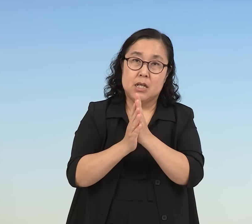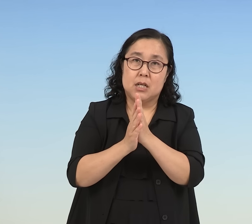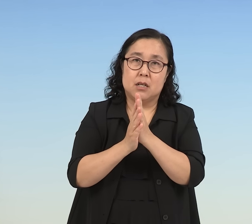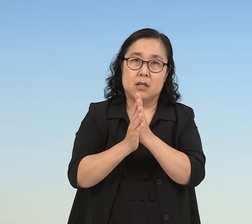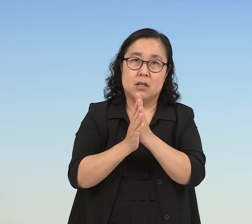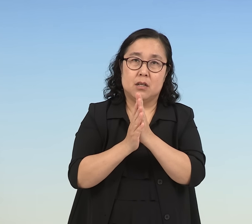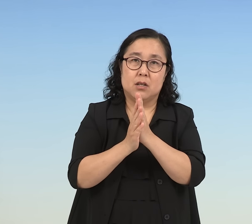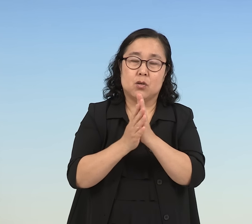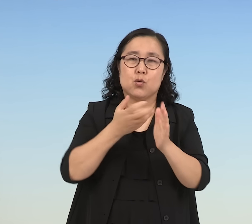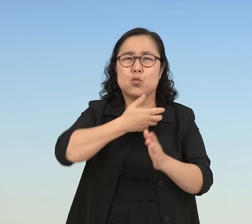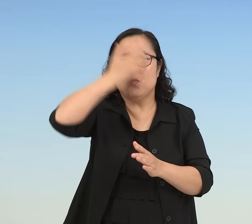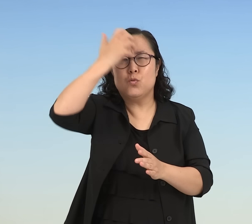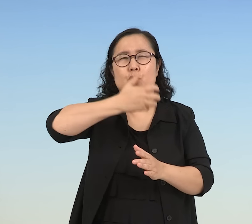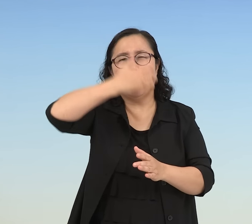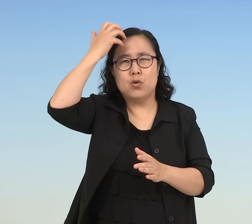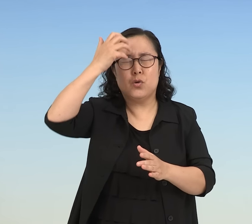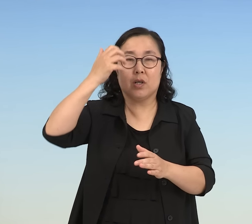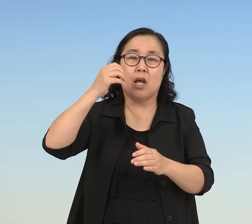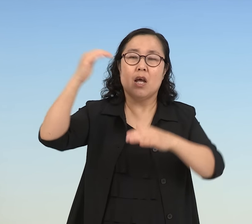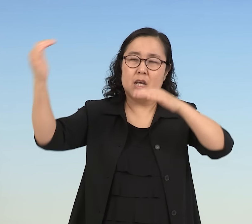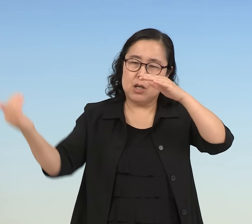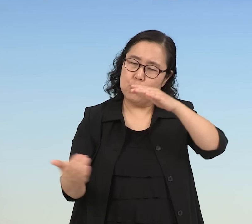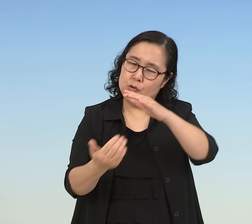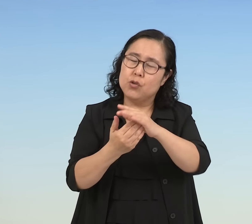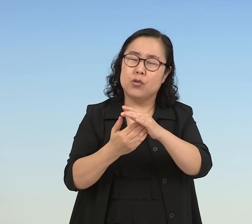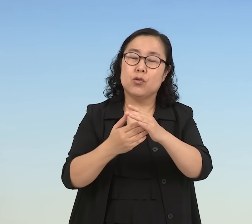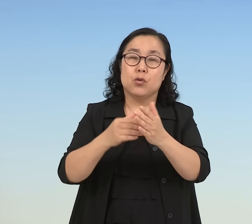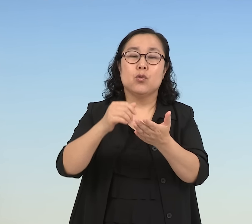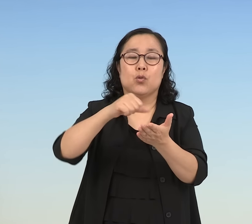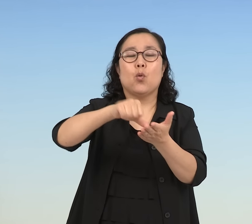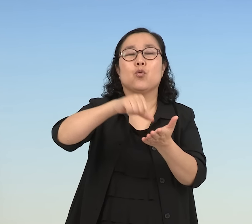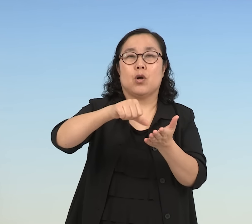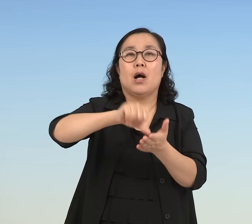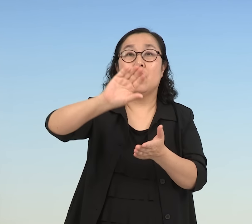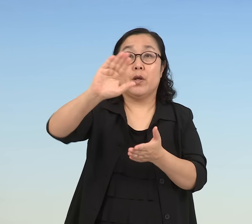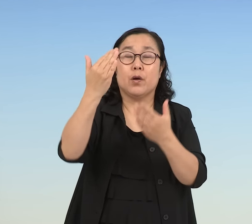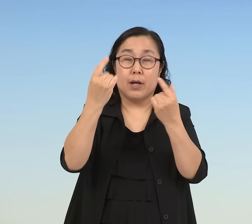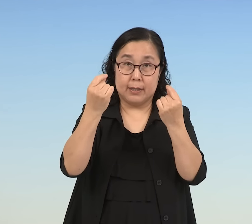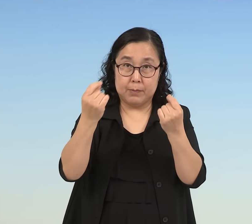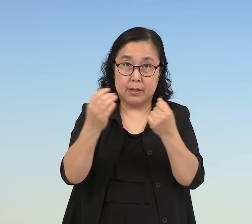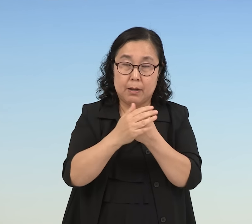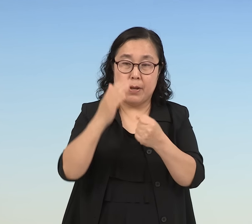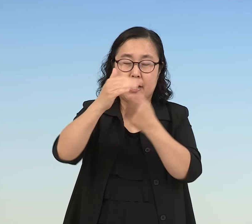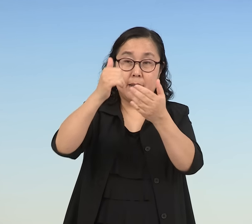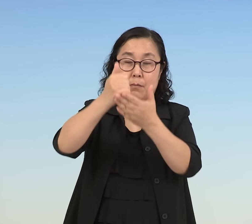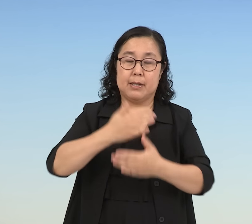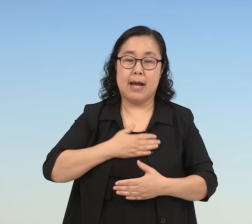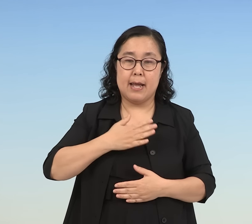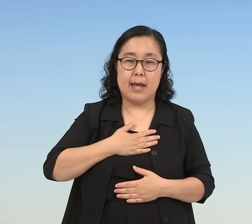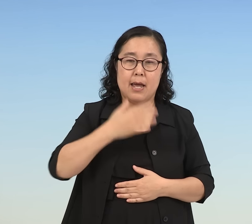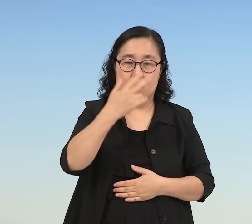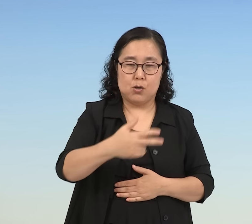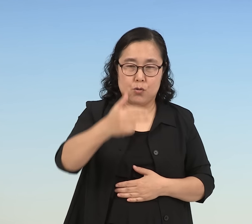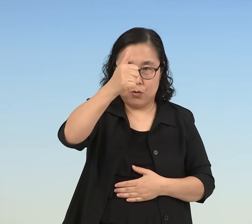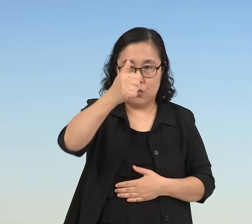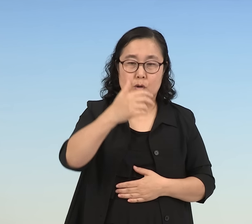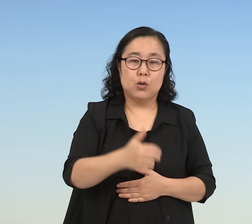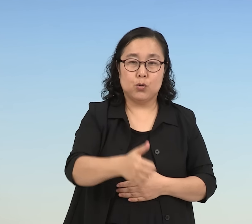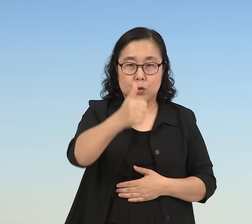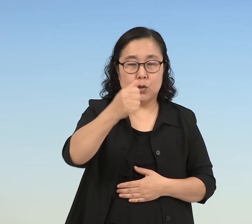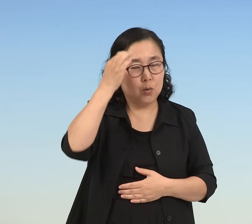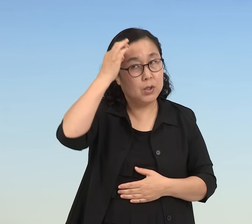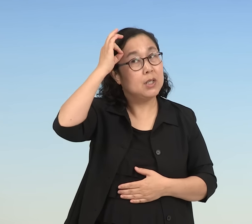아도나이라는 단어를 인식하게 된 거라고 저는 생각합니다. 그래서 이제 오늘 저는 하나님을 아도나이, 이 나의 주인으로